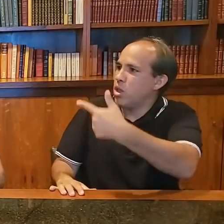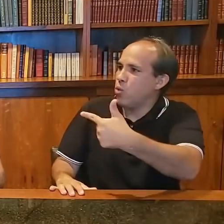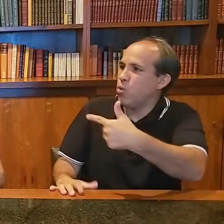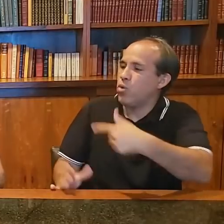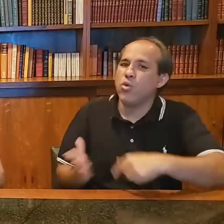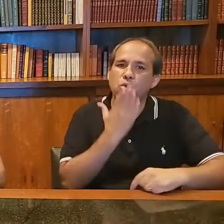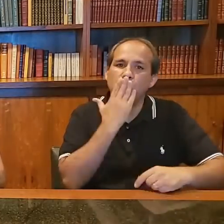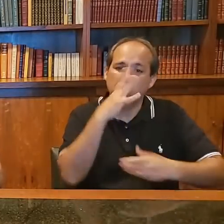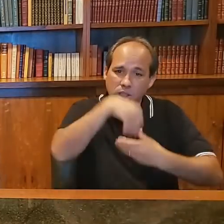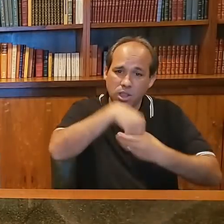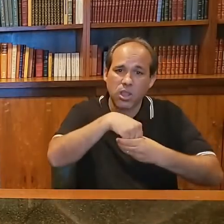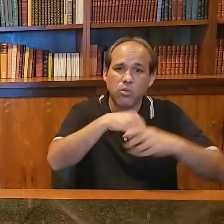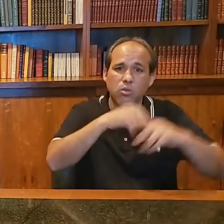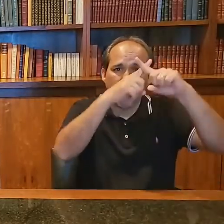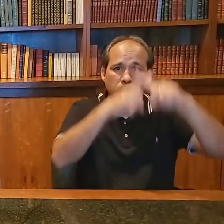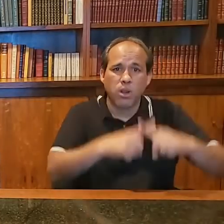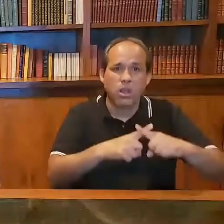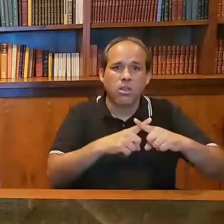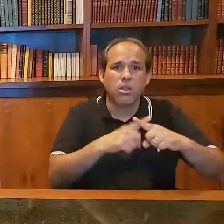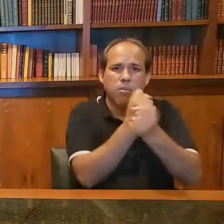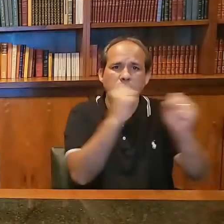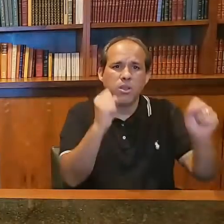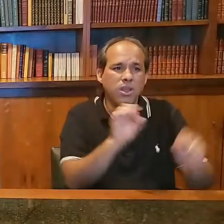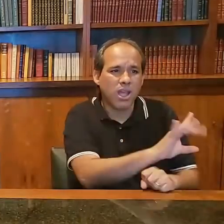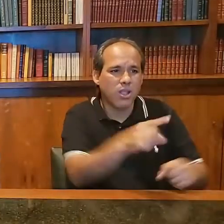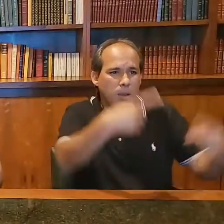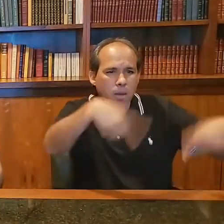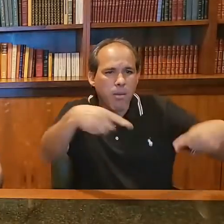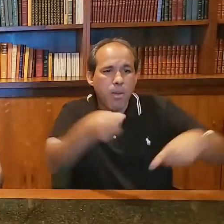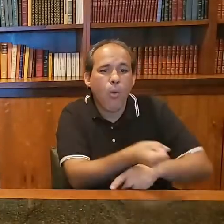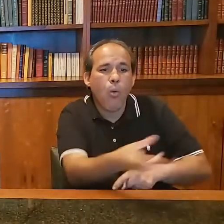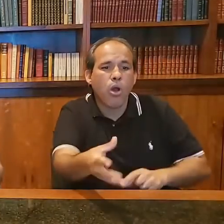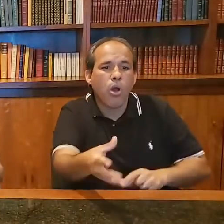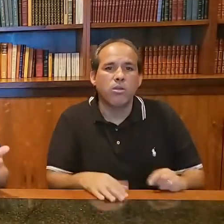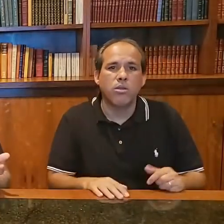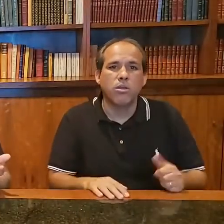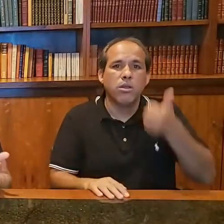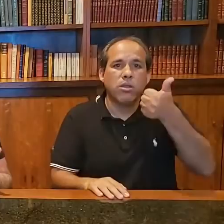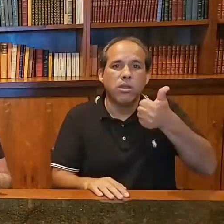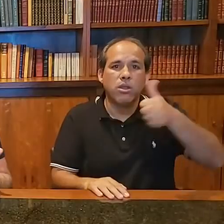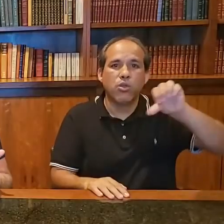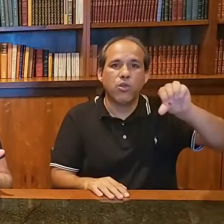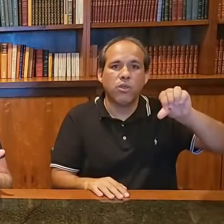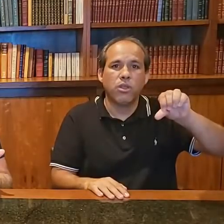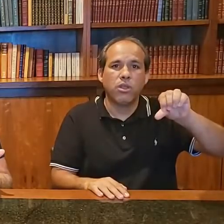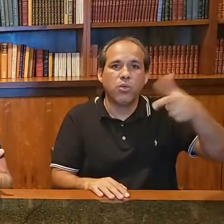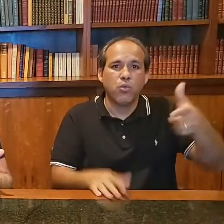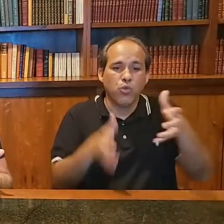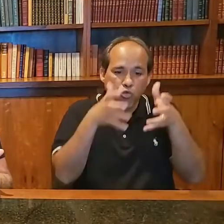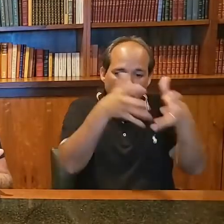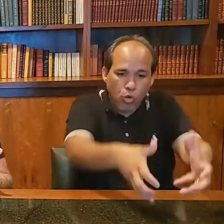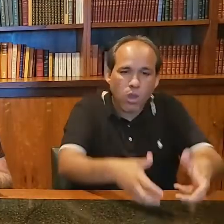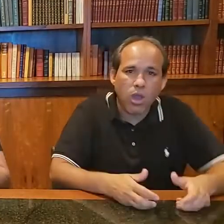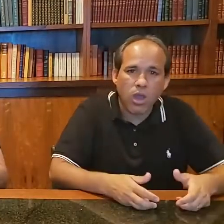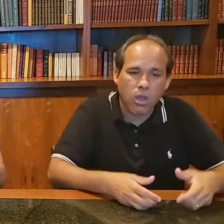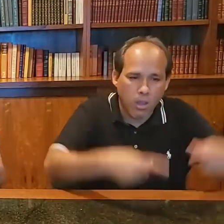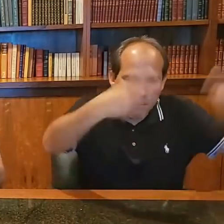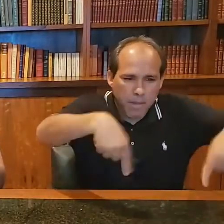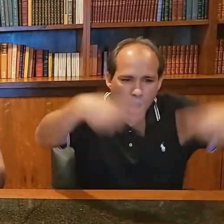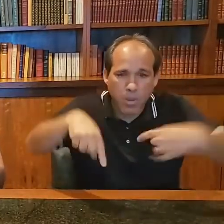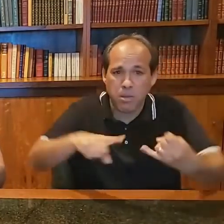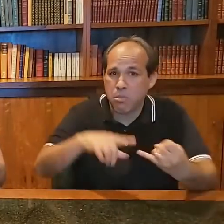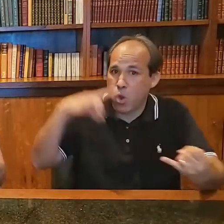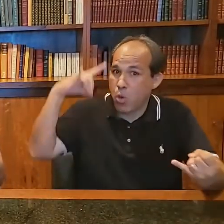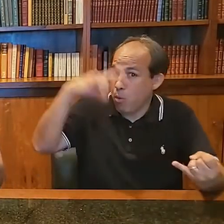32 times na Libertadores, cada um jogou meia dúzia vezes, 180 com 12, 192 partidas. Gente da